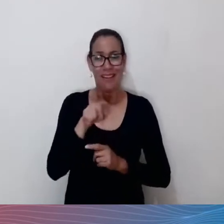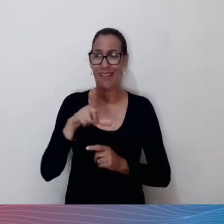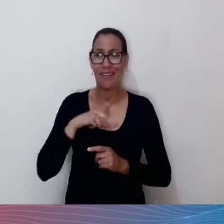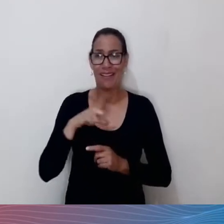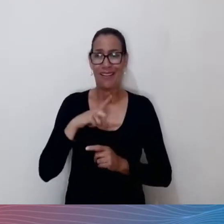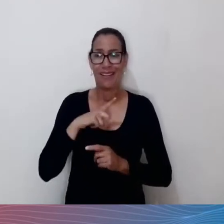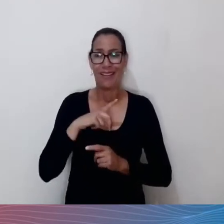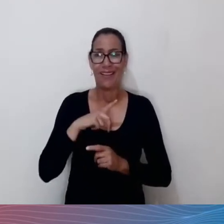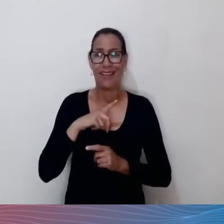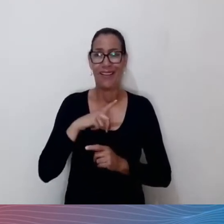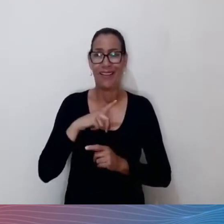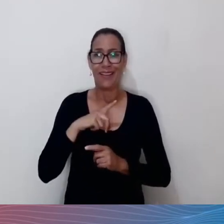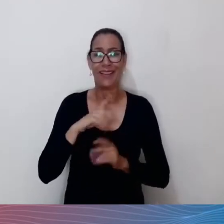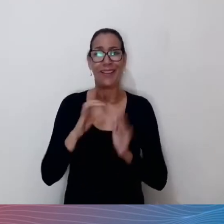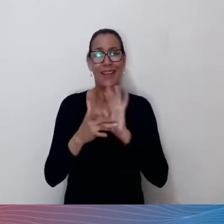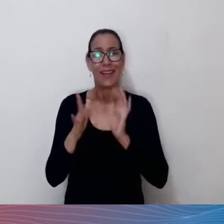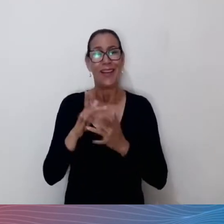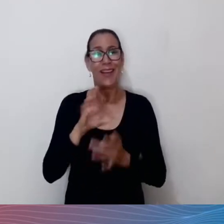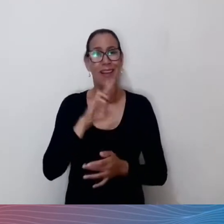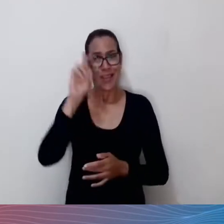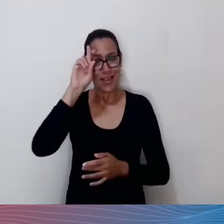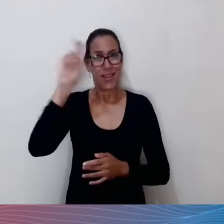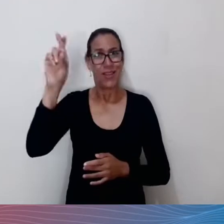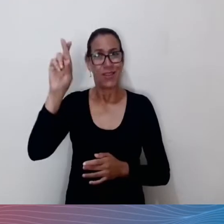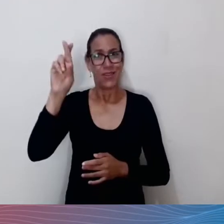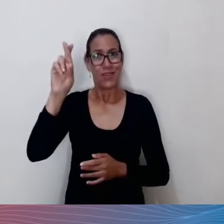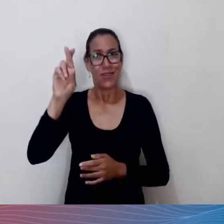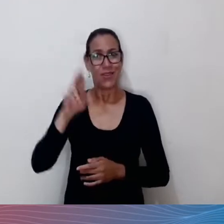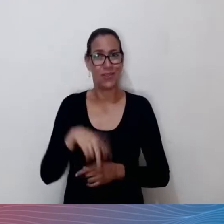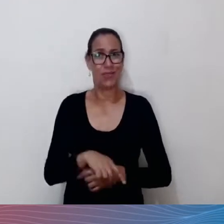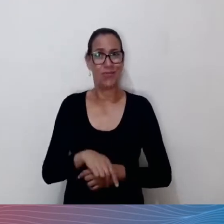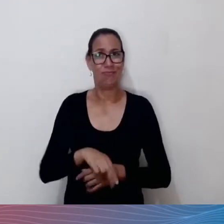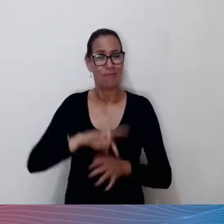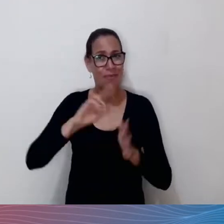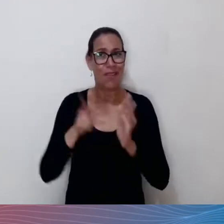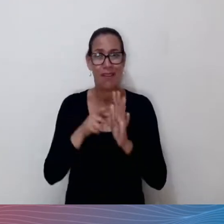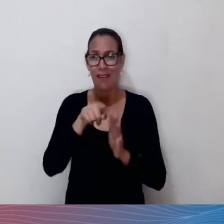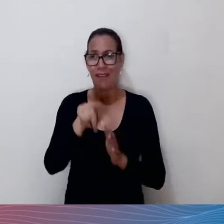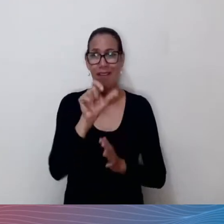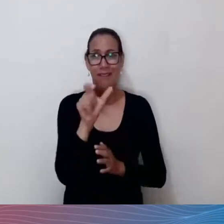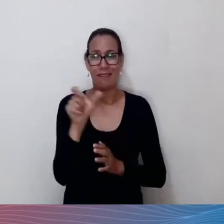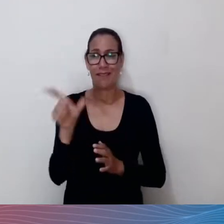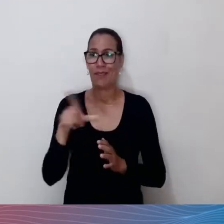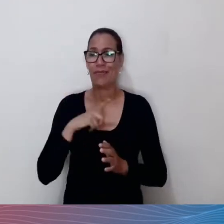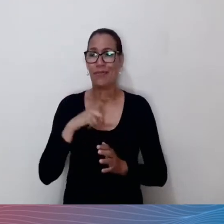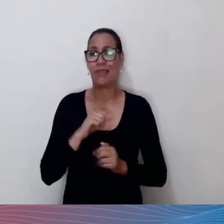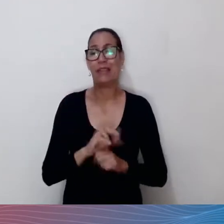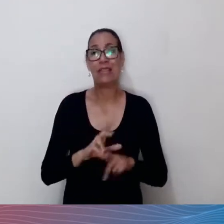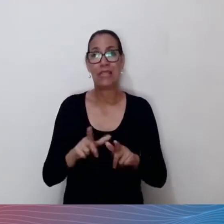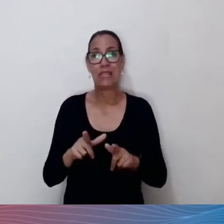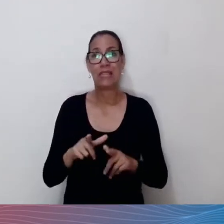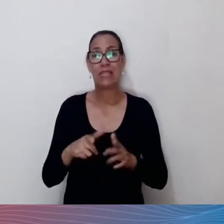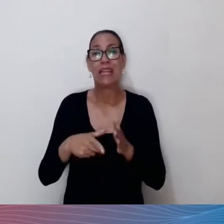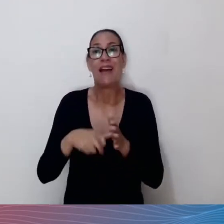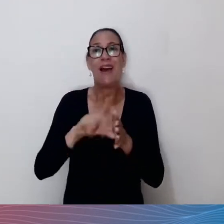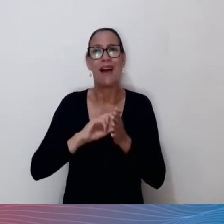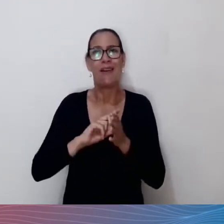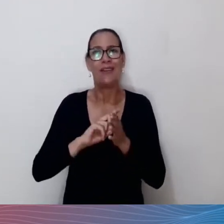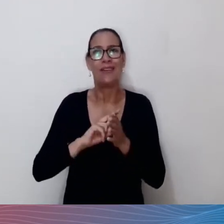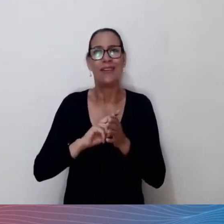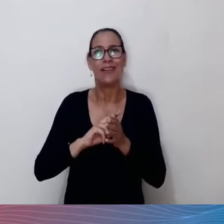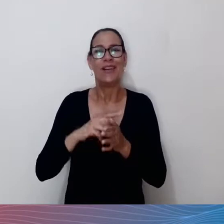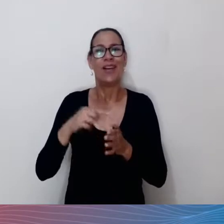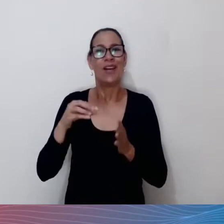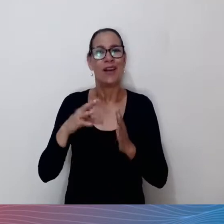o Senhor, né? Então, antes, tornando-vos modelos do rebanho. Se